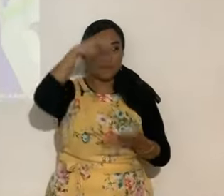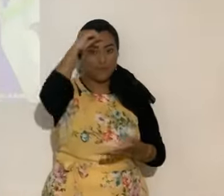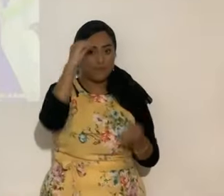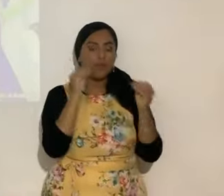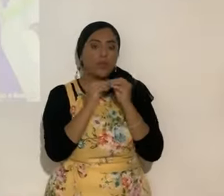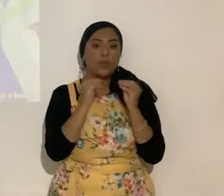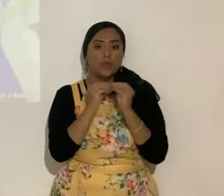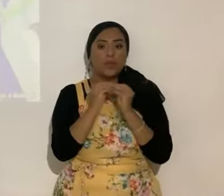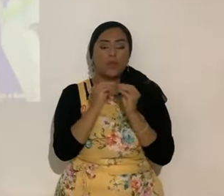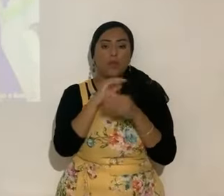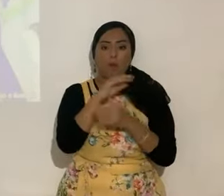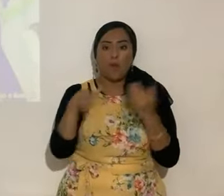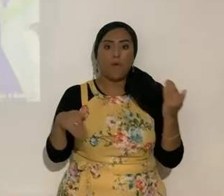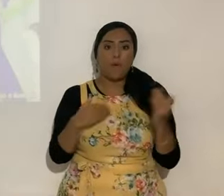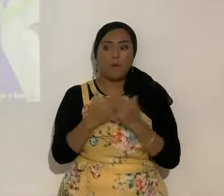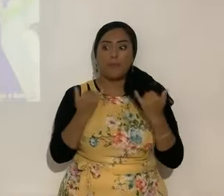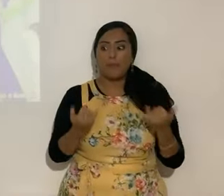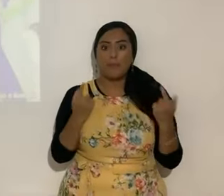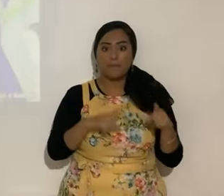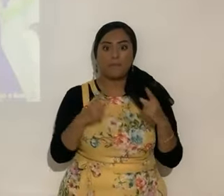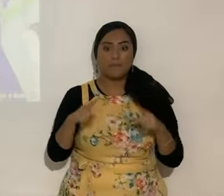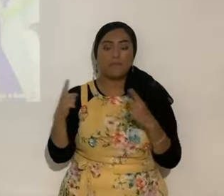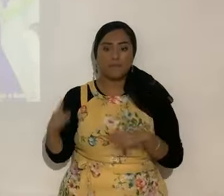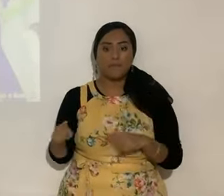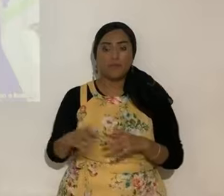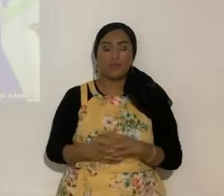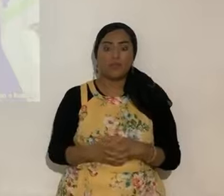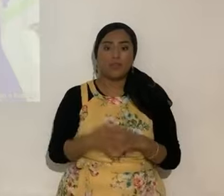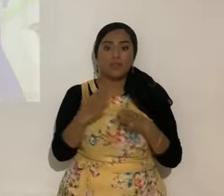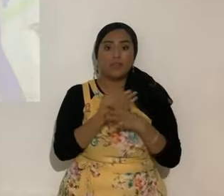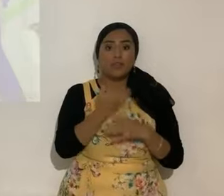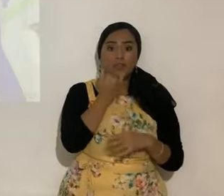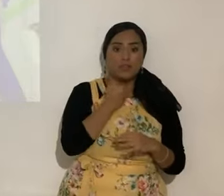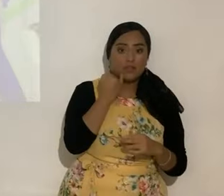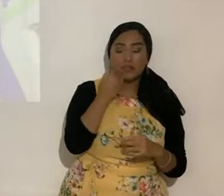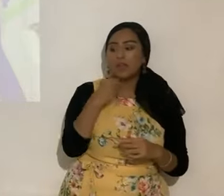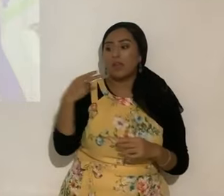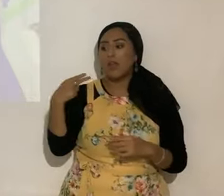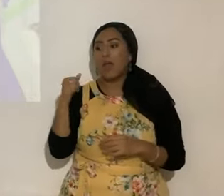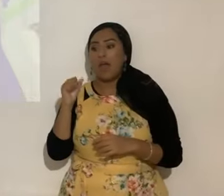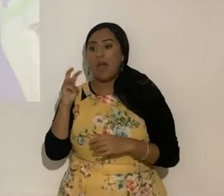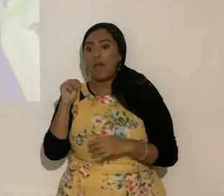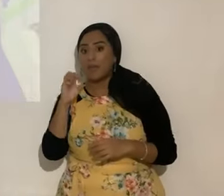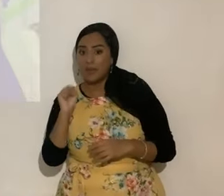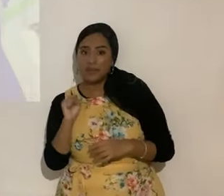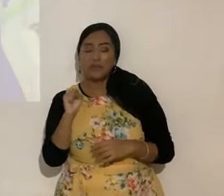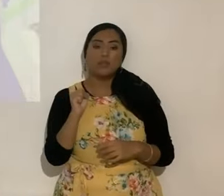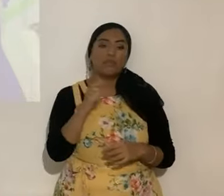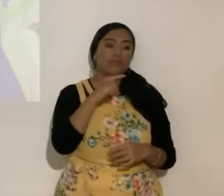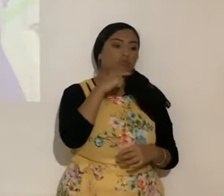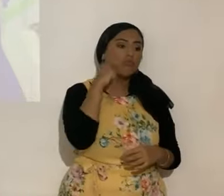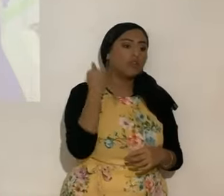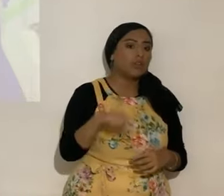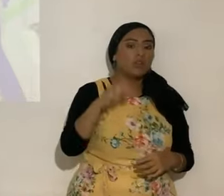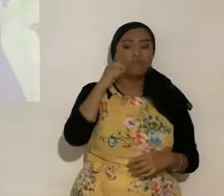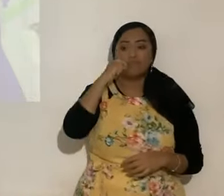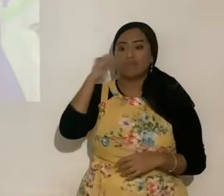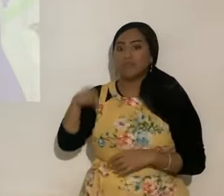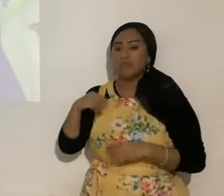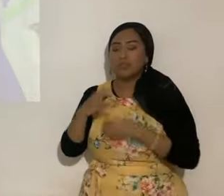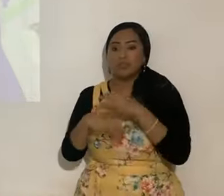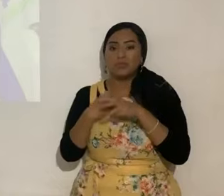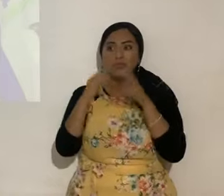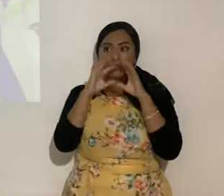cuántas señales y todo lo que está sucediendo ahorita entre Israel y Hamas, y entre Rusia y Ucrania, y en todo